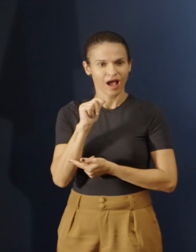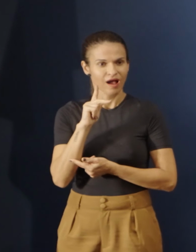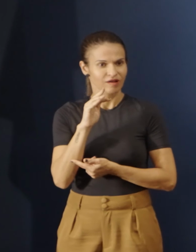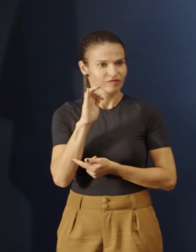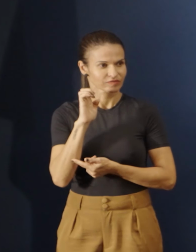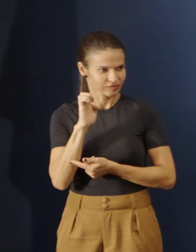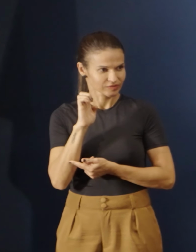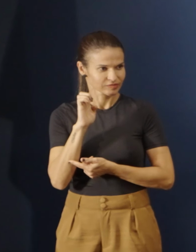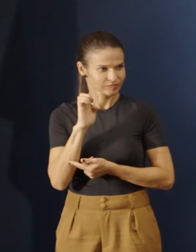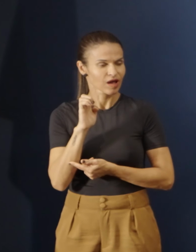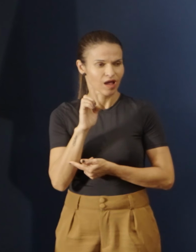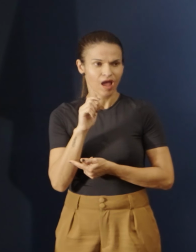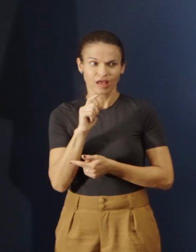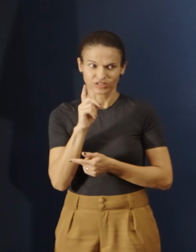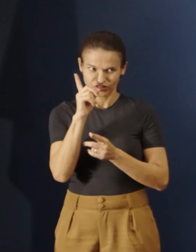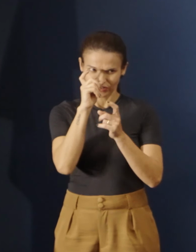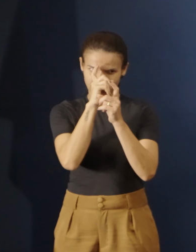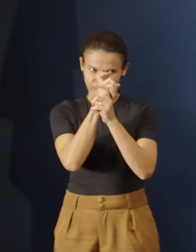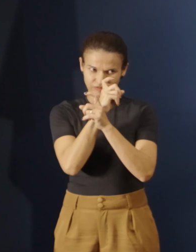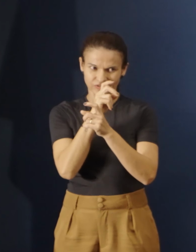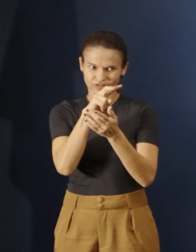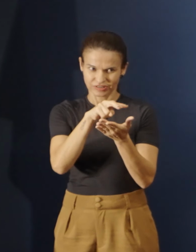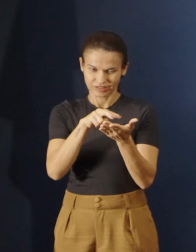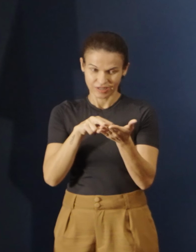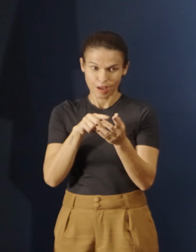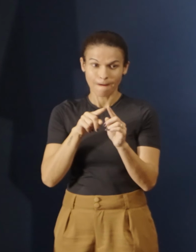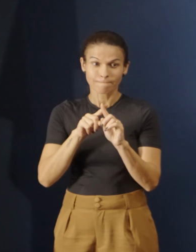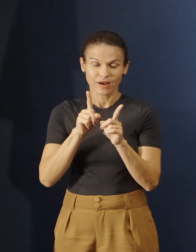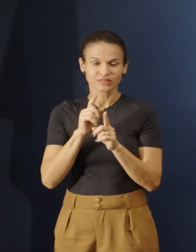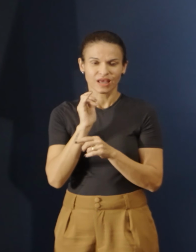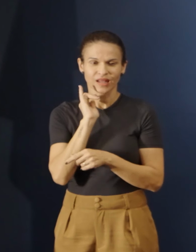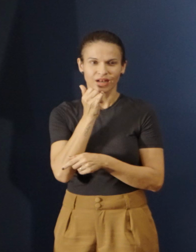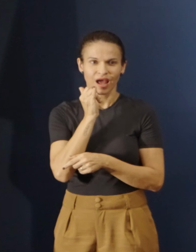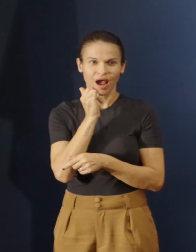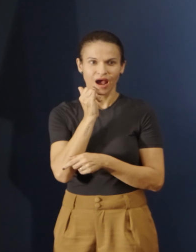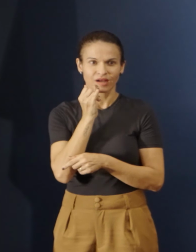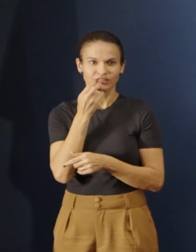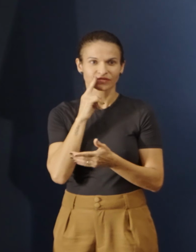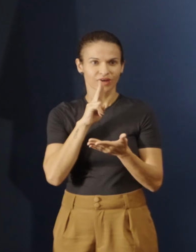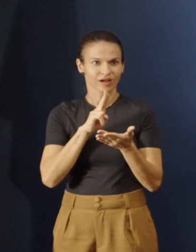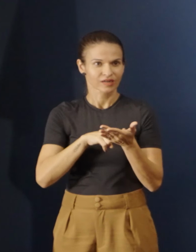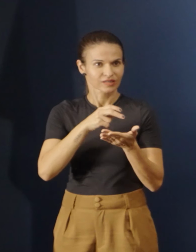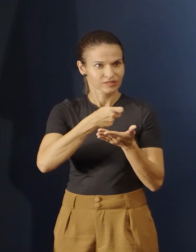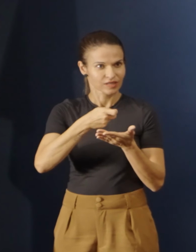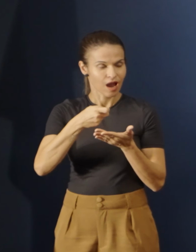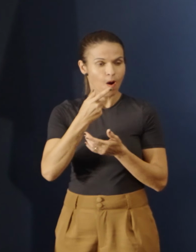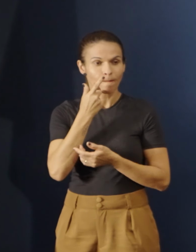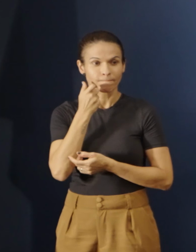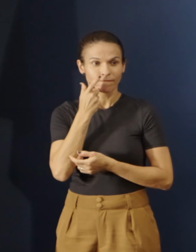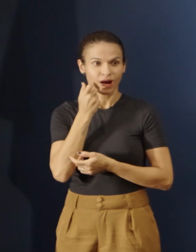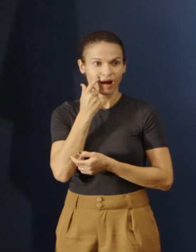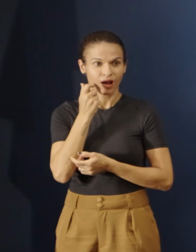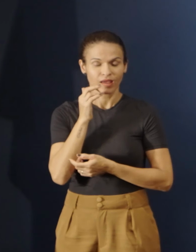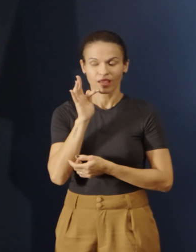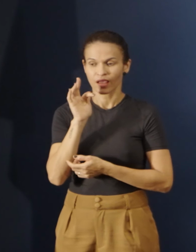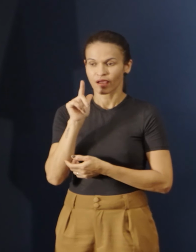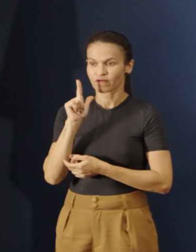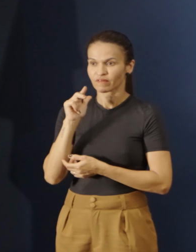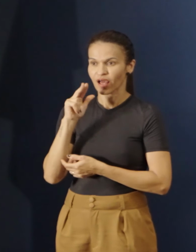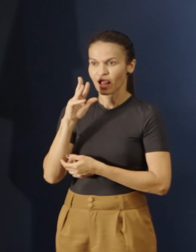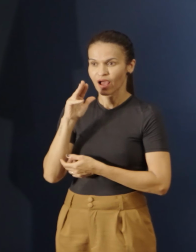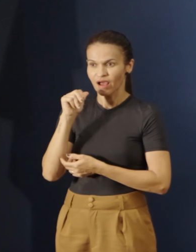literatura ocidental. Muito complicado de se ler. Mas é narrativa, né? A carta que o Kafka escreve, carta ao pai. A Flávia escreve